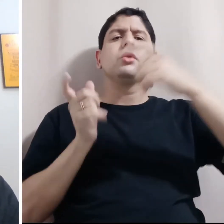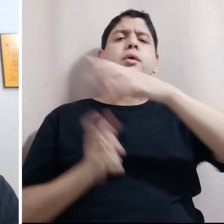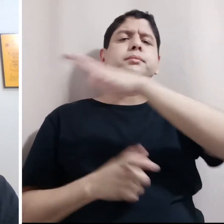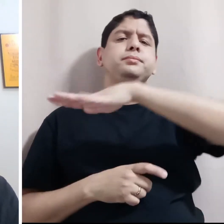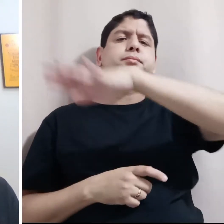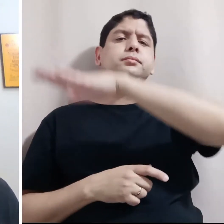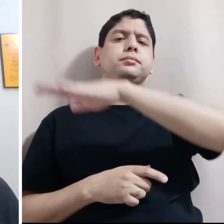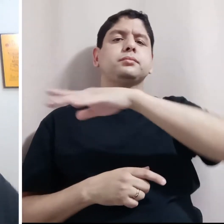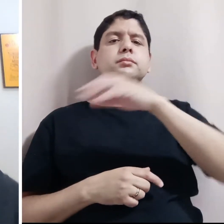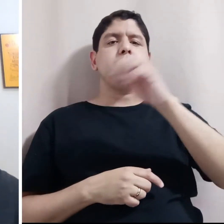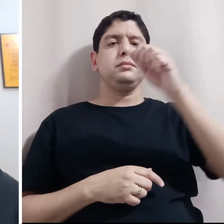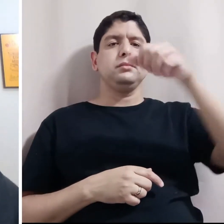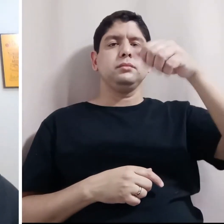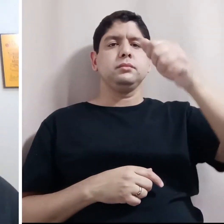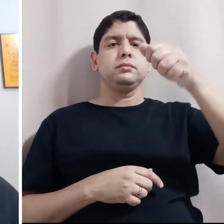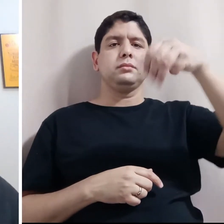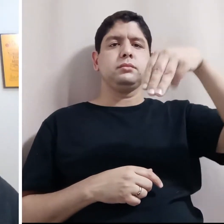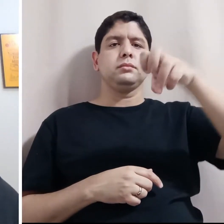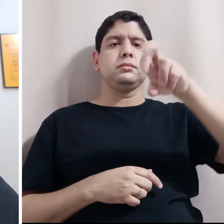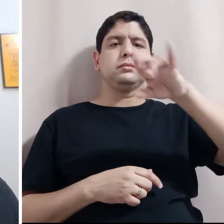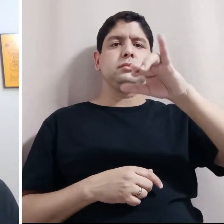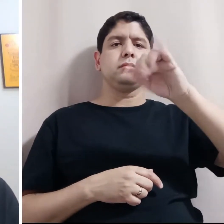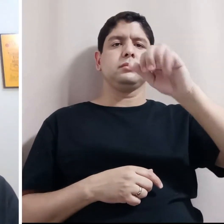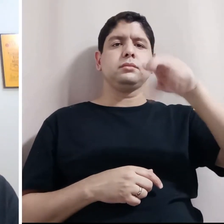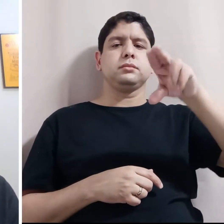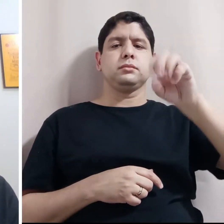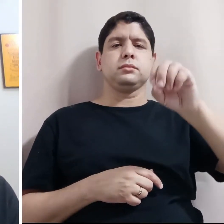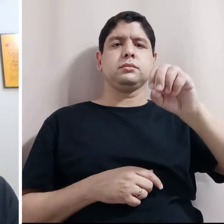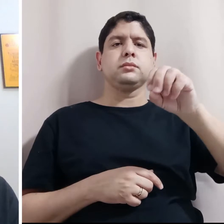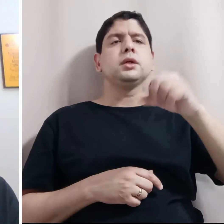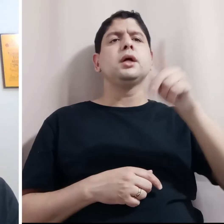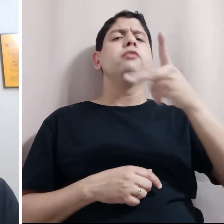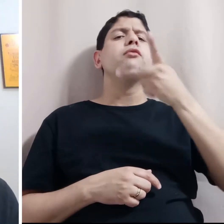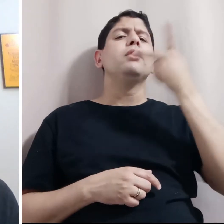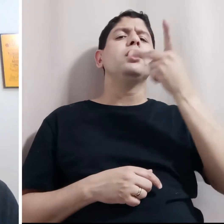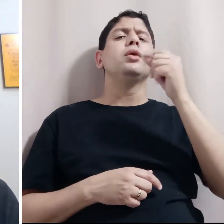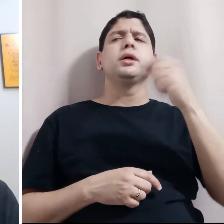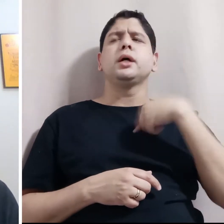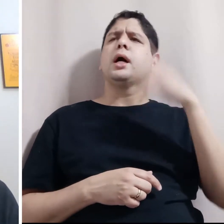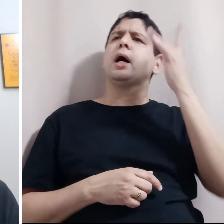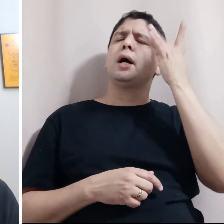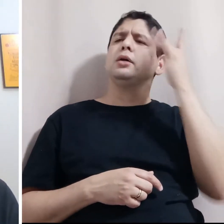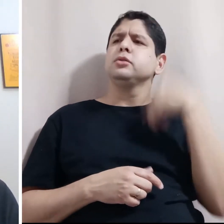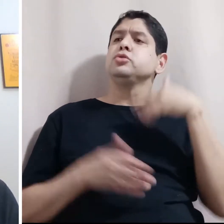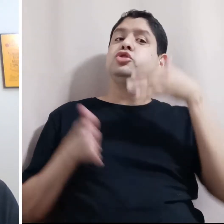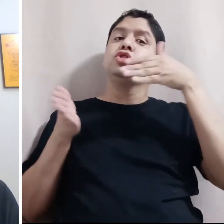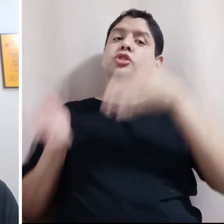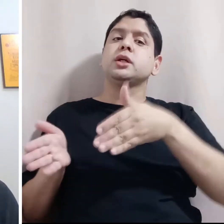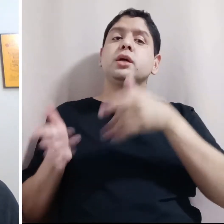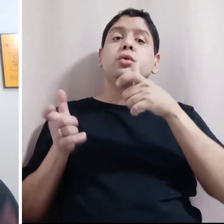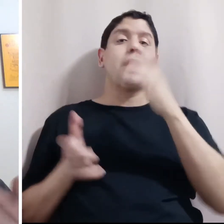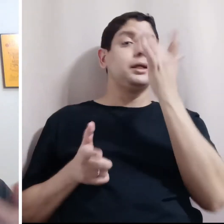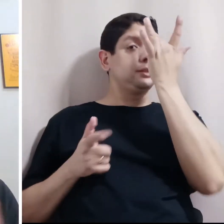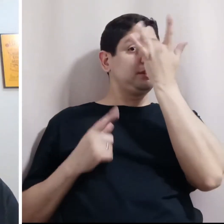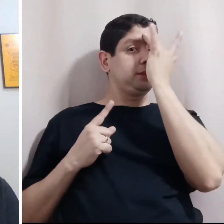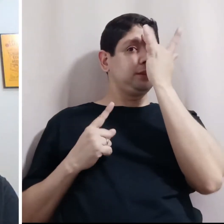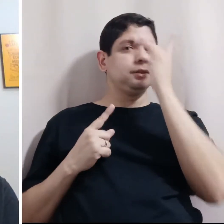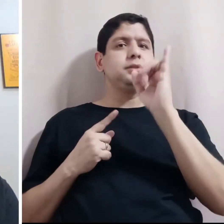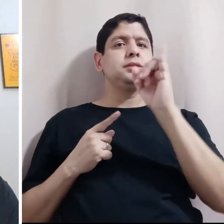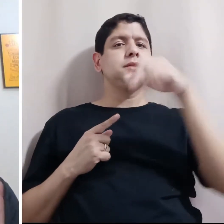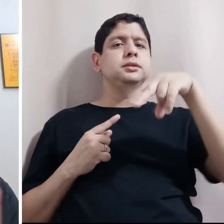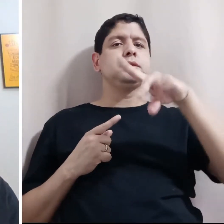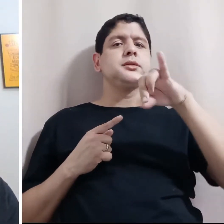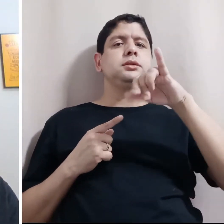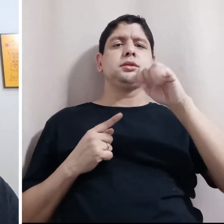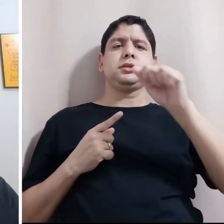continente americano. Ele imaginou, né, que teria chegado à Índia, né, teria chegado